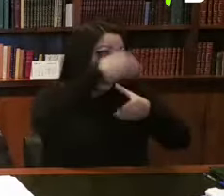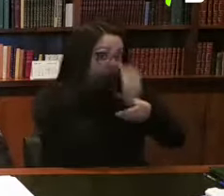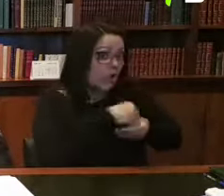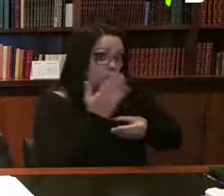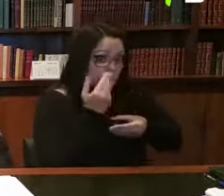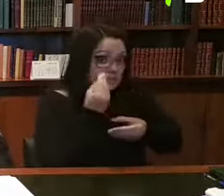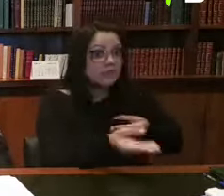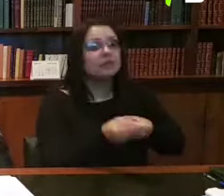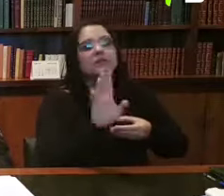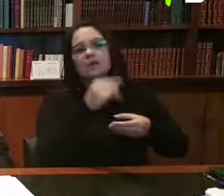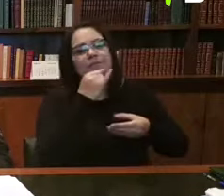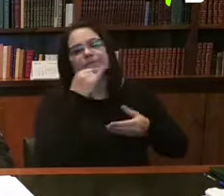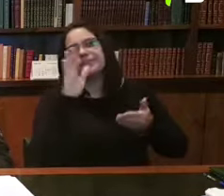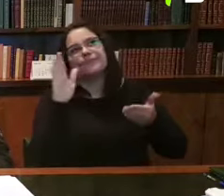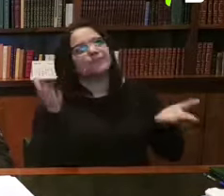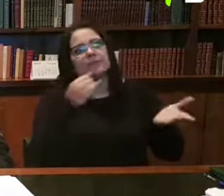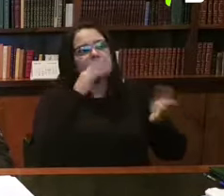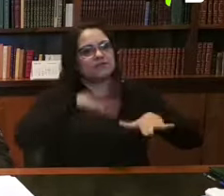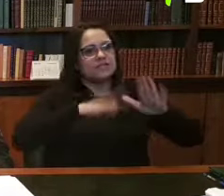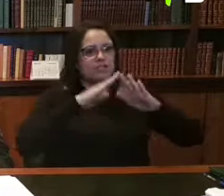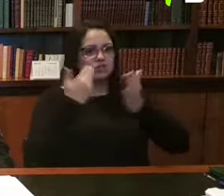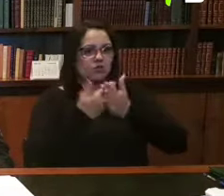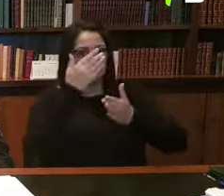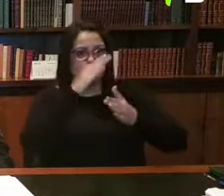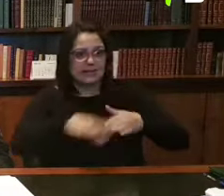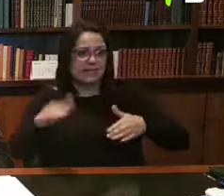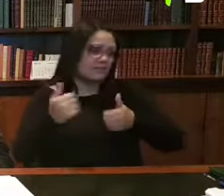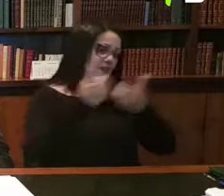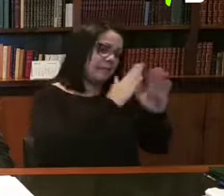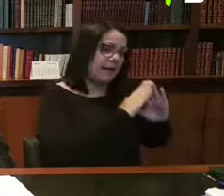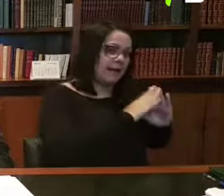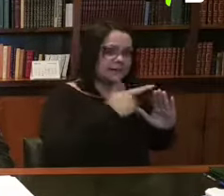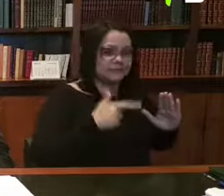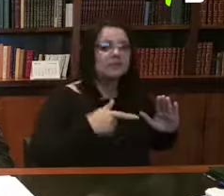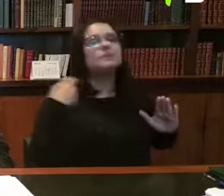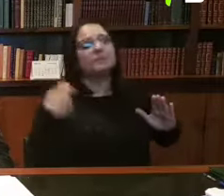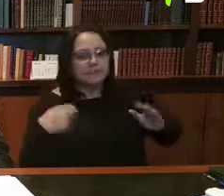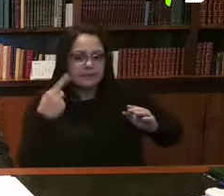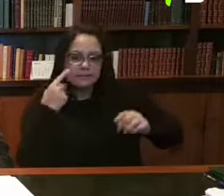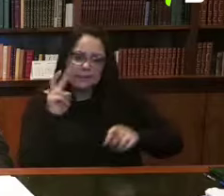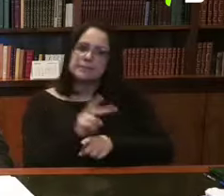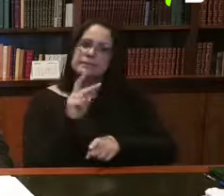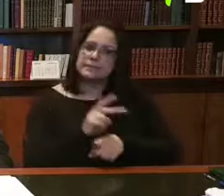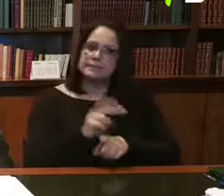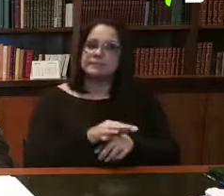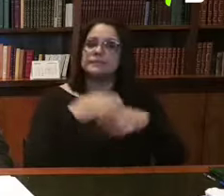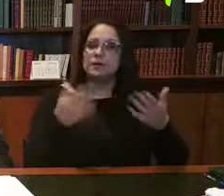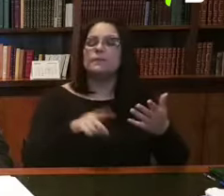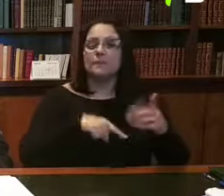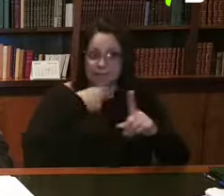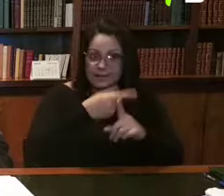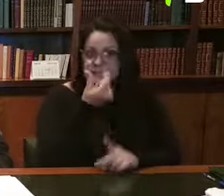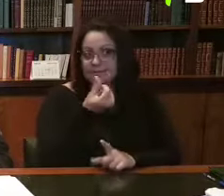eu só de coisa que era dada na escola que de repente as escolas as crianças vão para casa e perde a merenda escolar então você precisa também manter esse funcionando